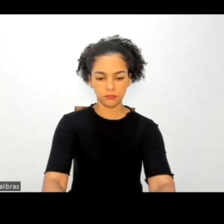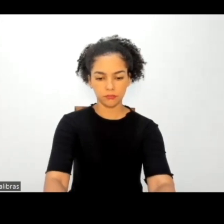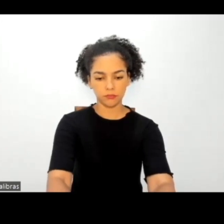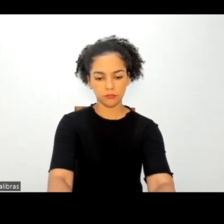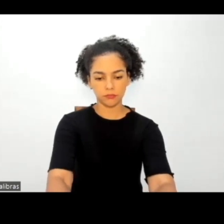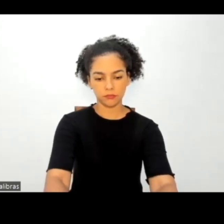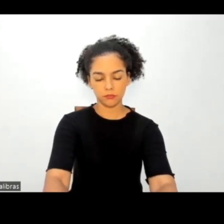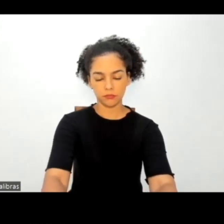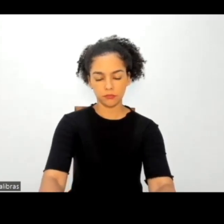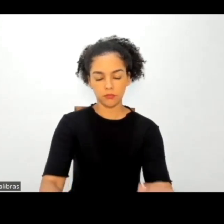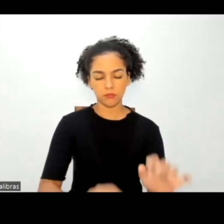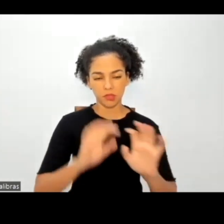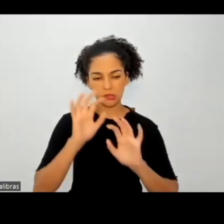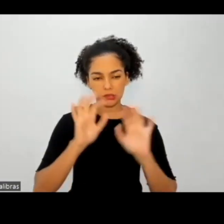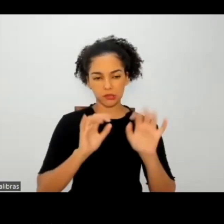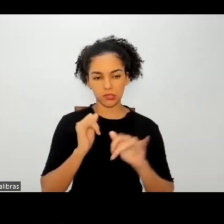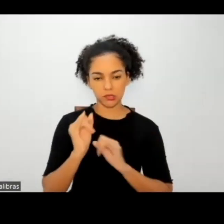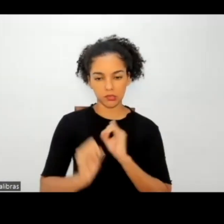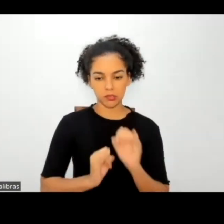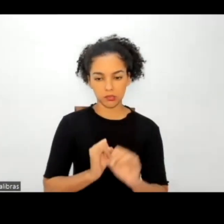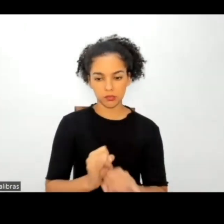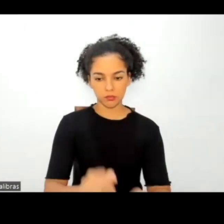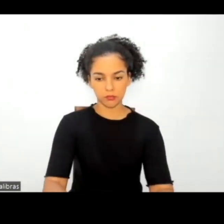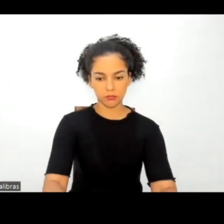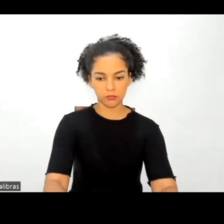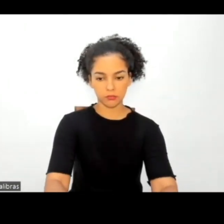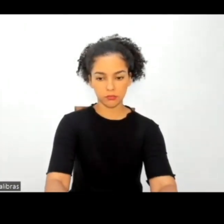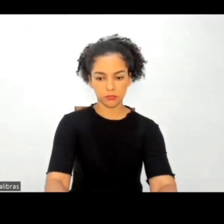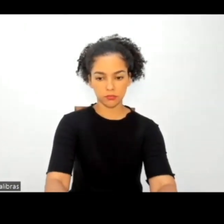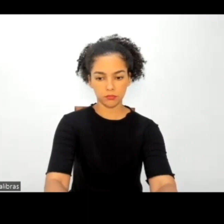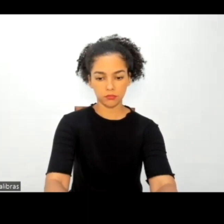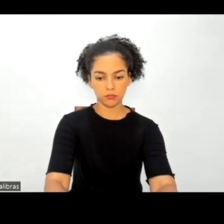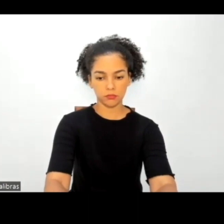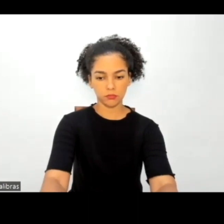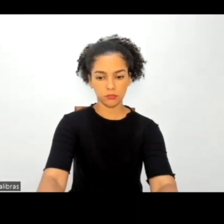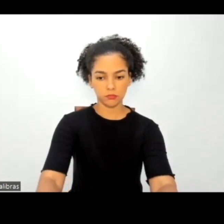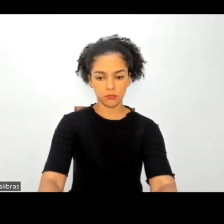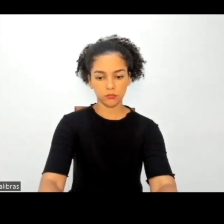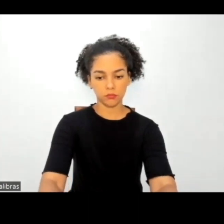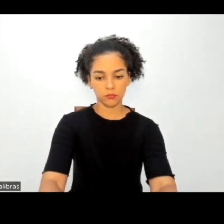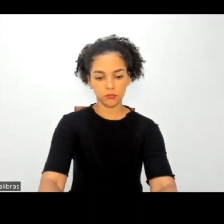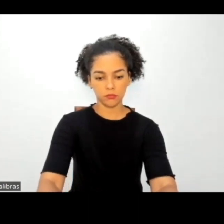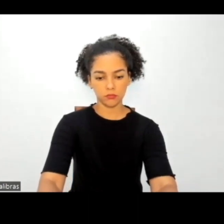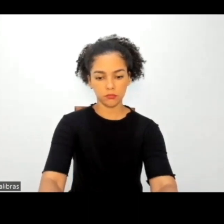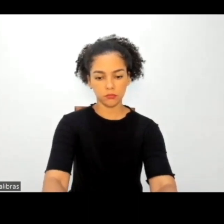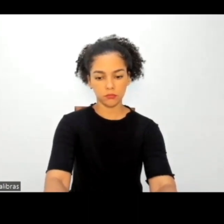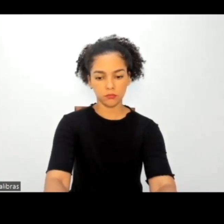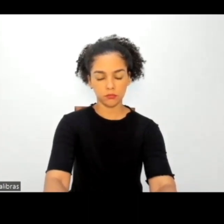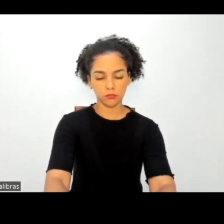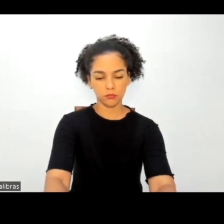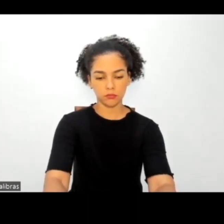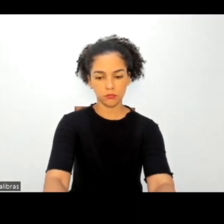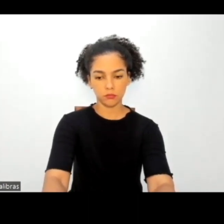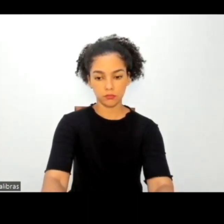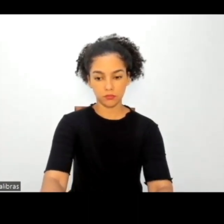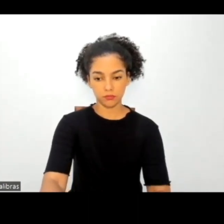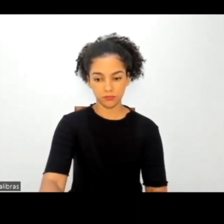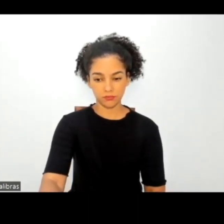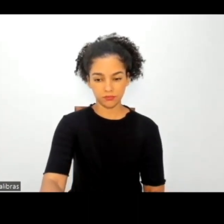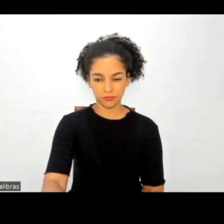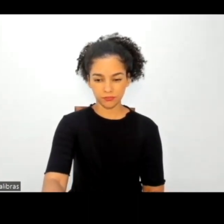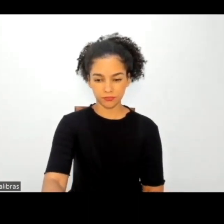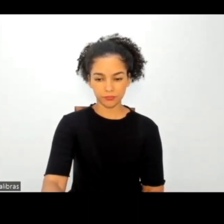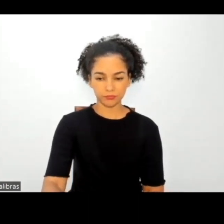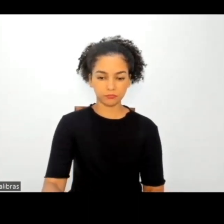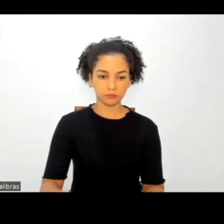né? Enfim, pensando em país periférico, de capitalismo independente, né? E a gente tem Clóvis Moura, Lélia Gonzalez, Beatriz Nascimento, Loretta